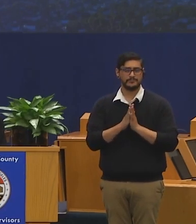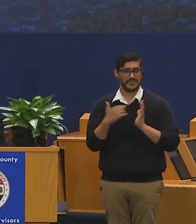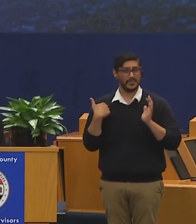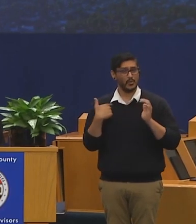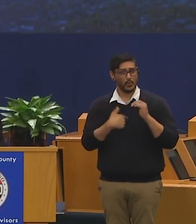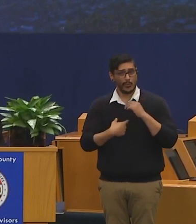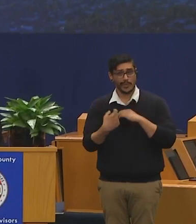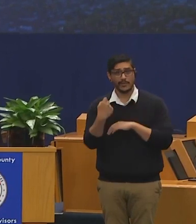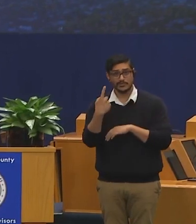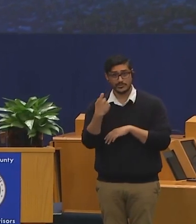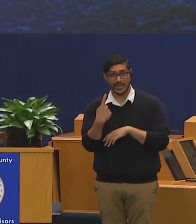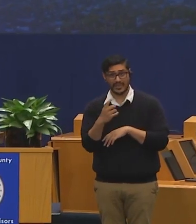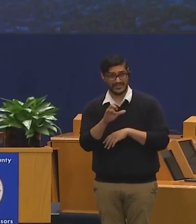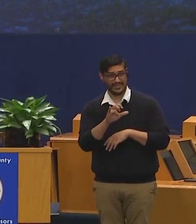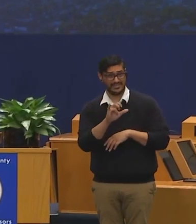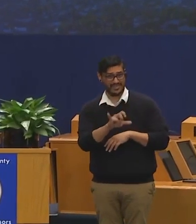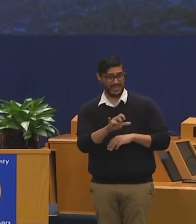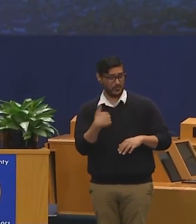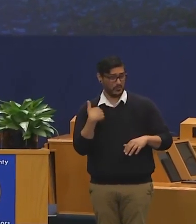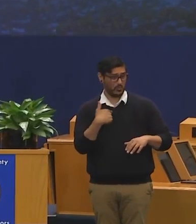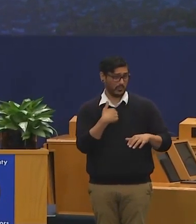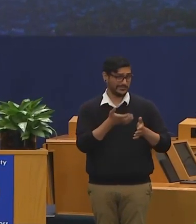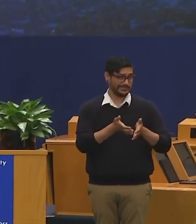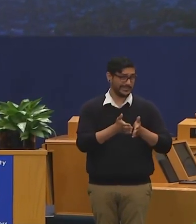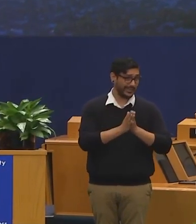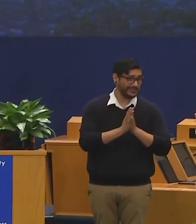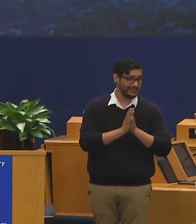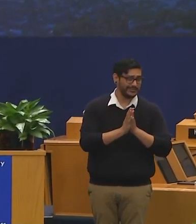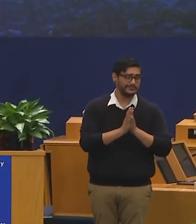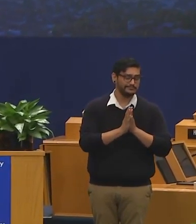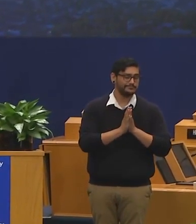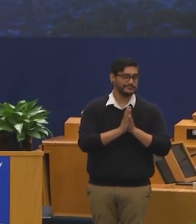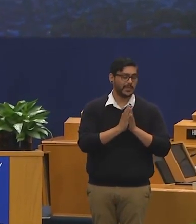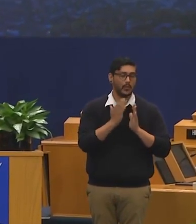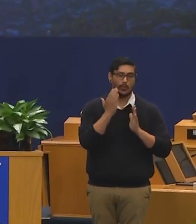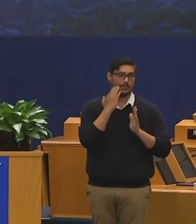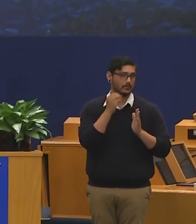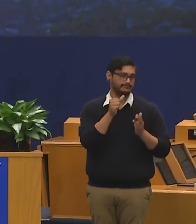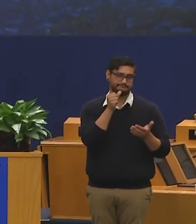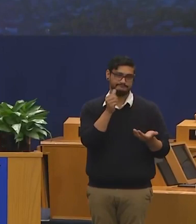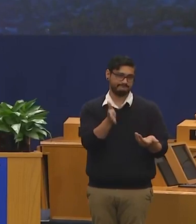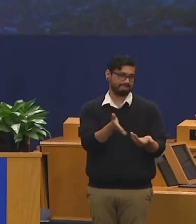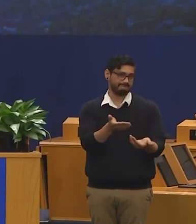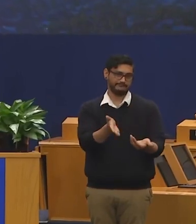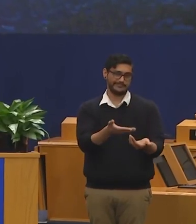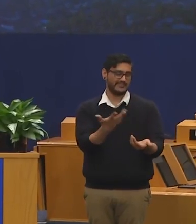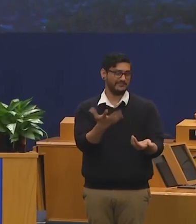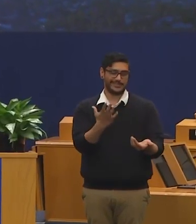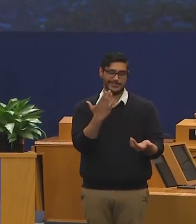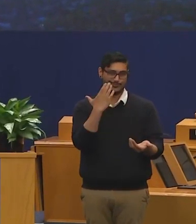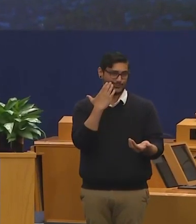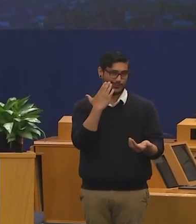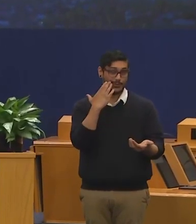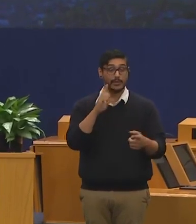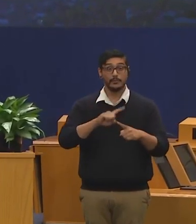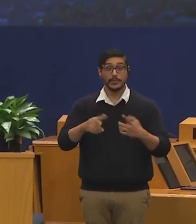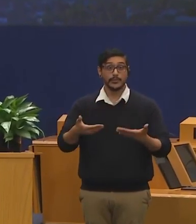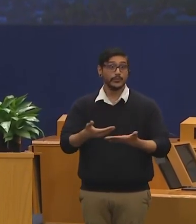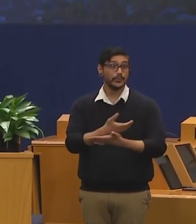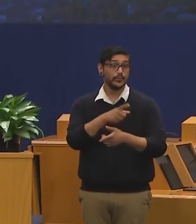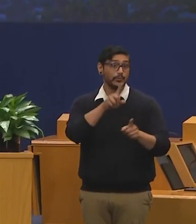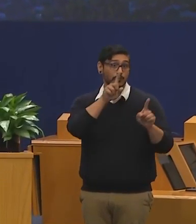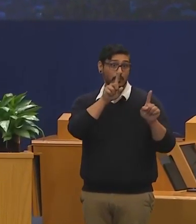debemos a pedir a los residentes, sabemos que no es fácil. Es muy difícil en este tiempo, pero la nueva orden de